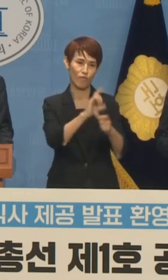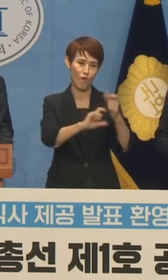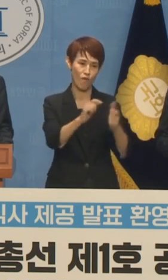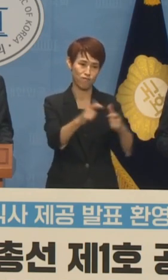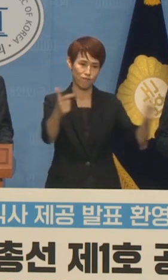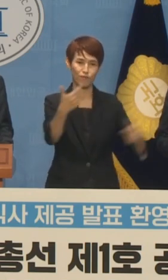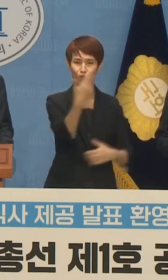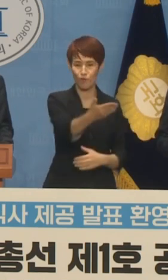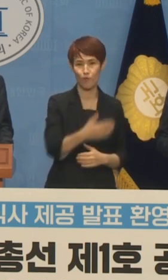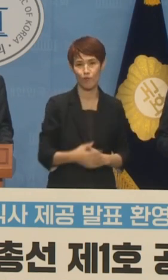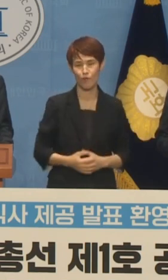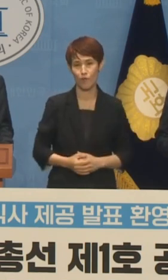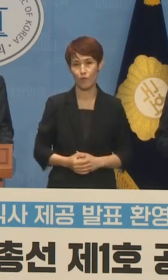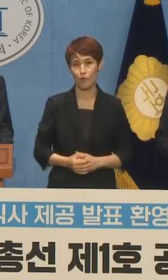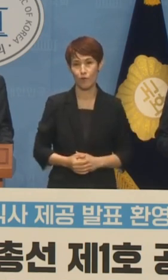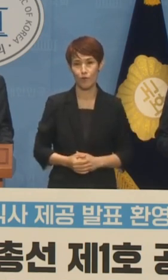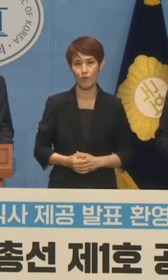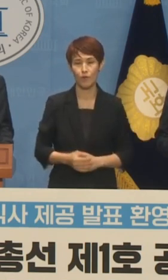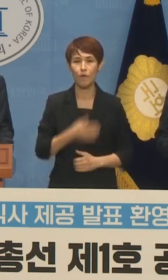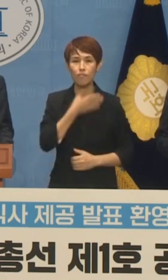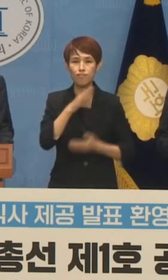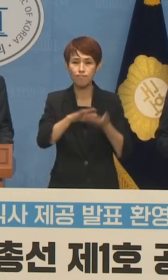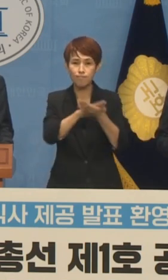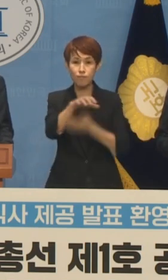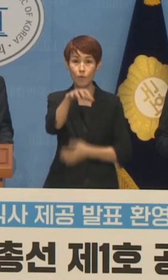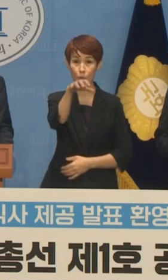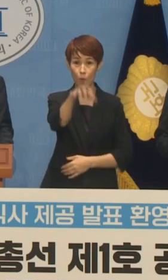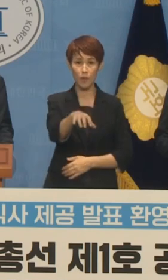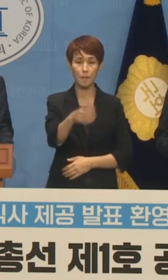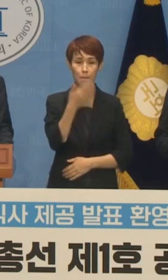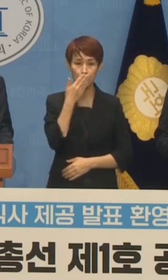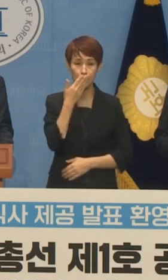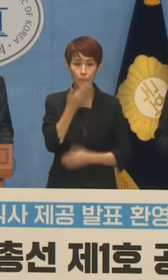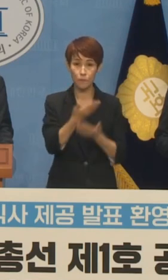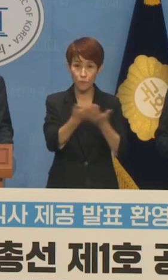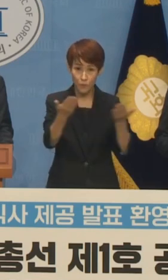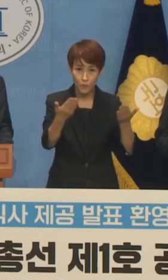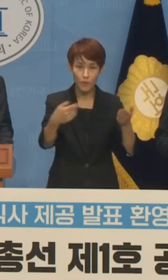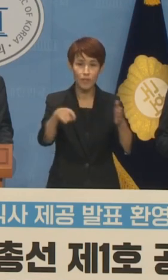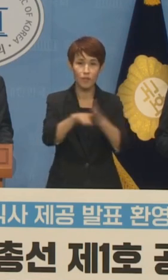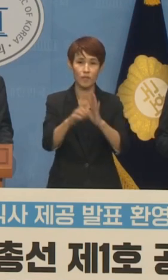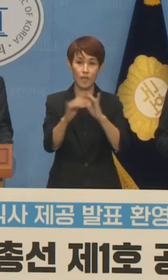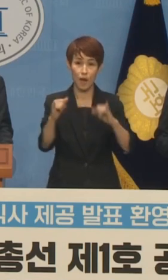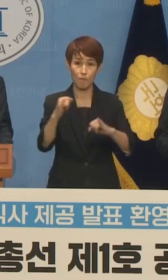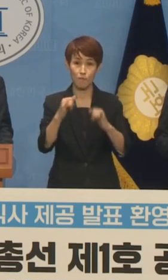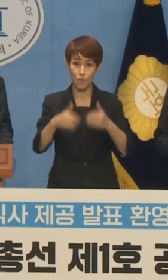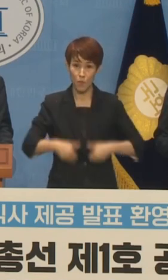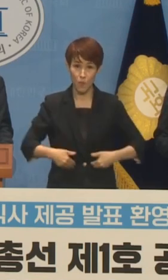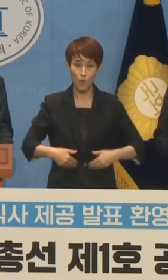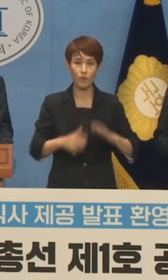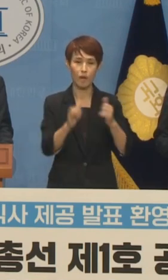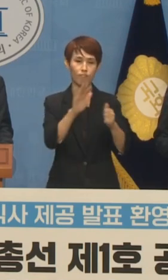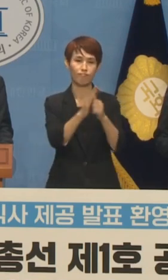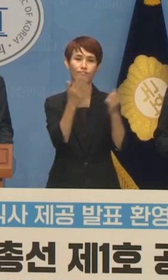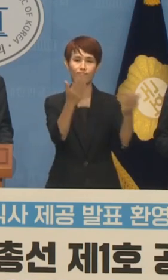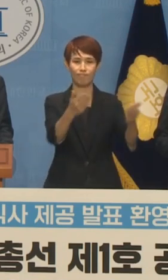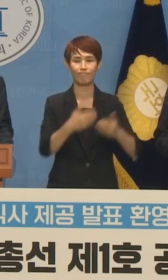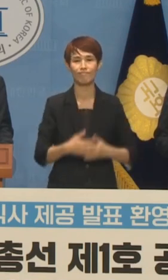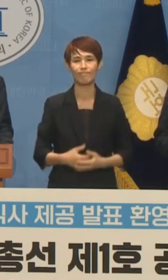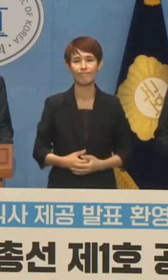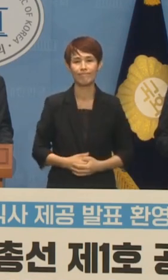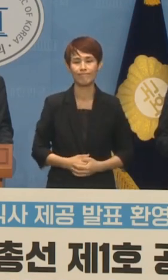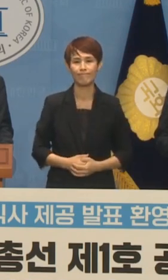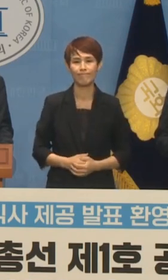늘리겠다. 또 실제 경로당에서 식사를 제공하기 위해서 필요한 인력 지원이 필요한데 인력 지원도 하겠다라는 구체적인